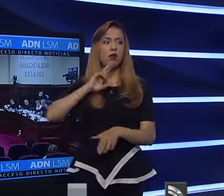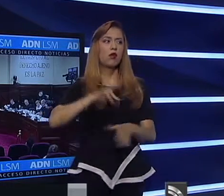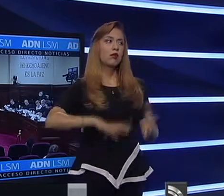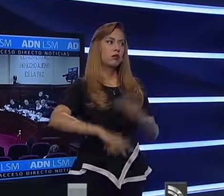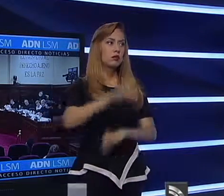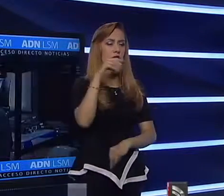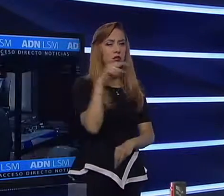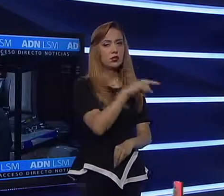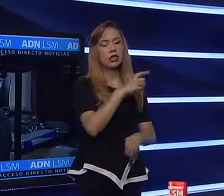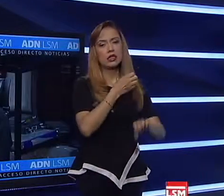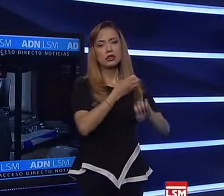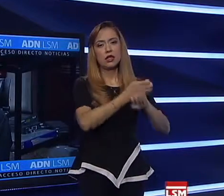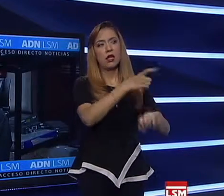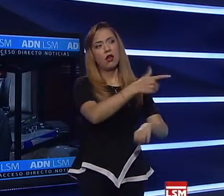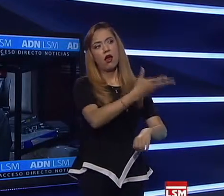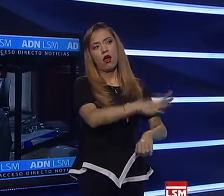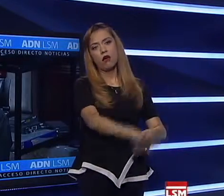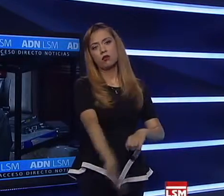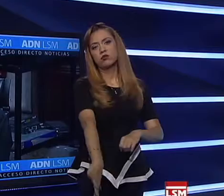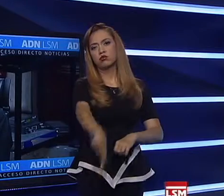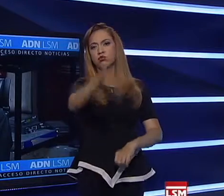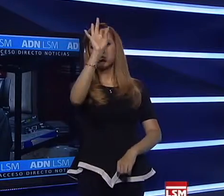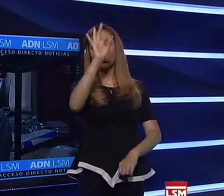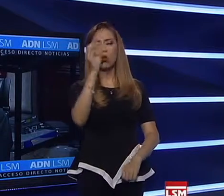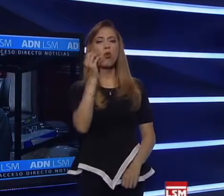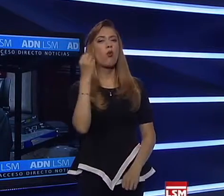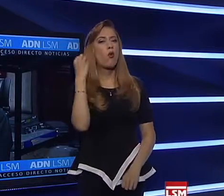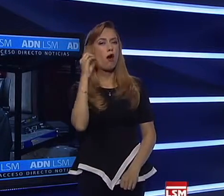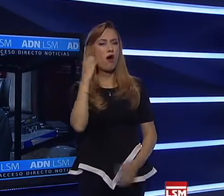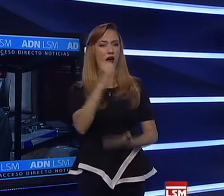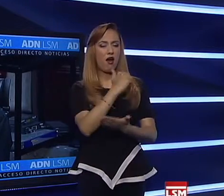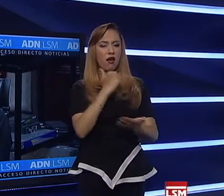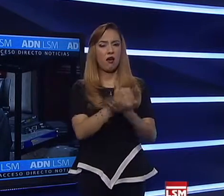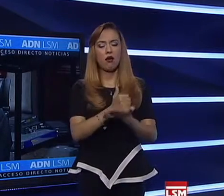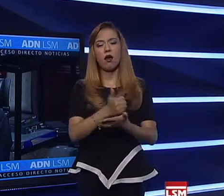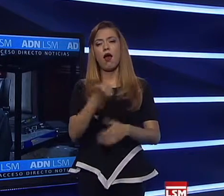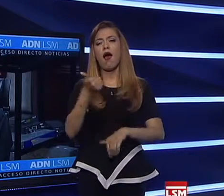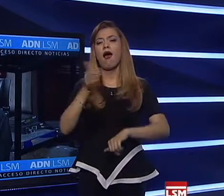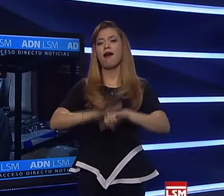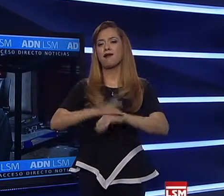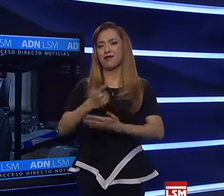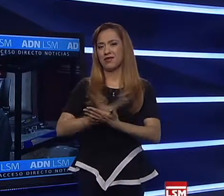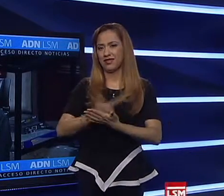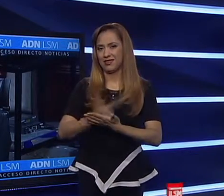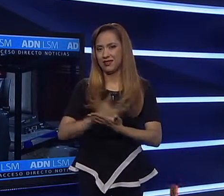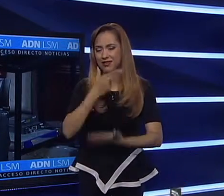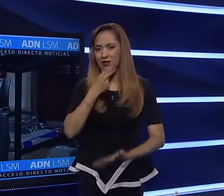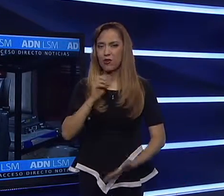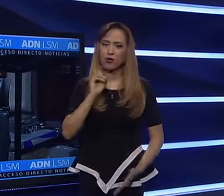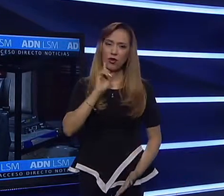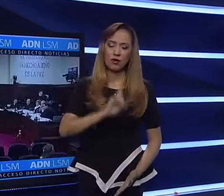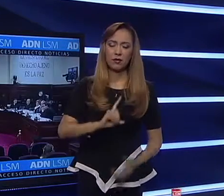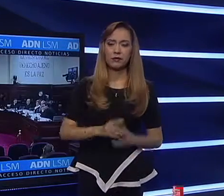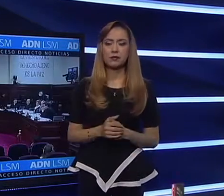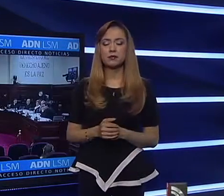para nombrar un administrador. Asimismo, se declaró nula la suspensión decretada al municipio de